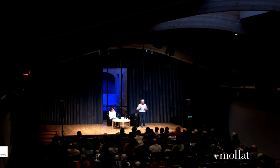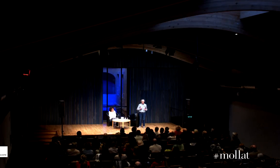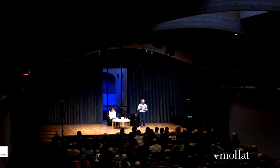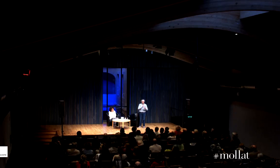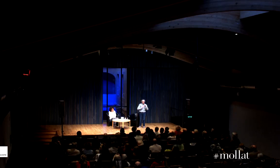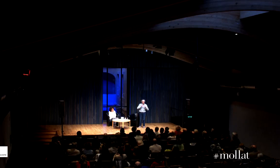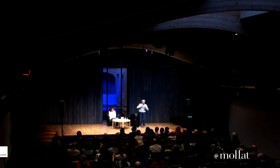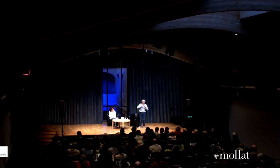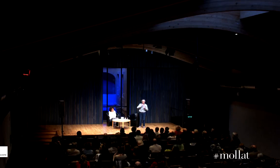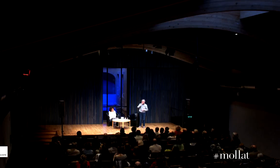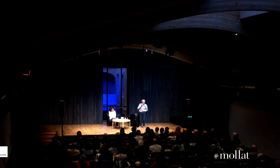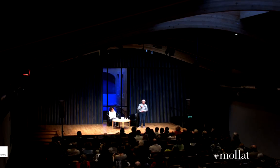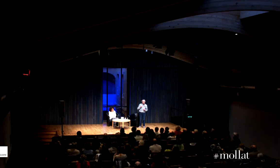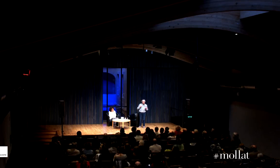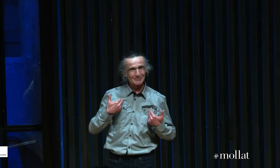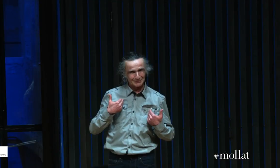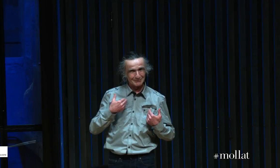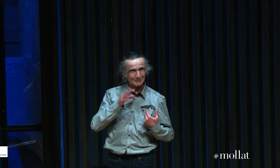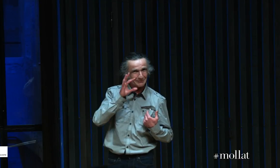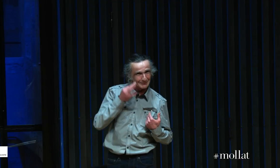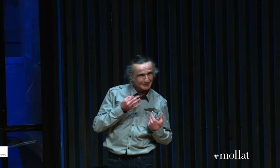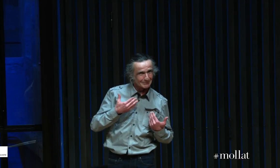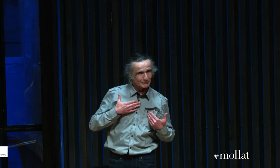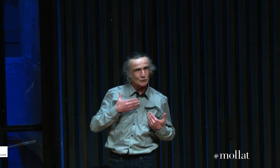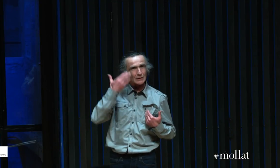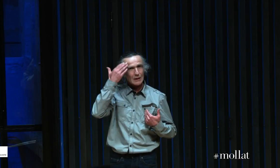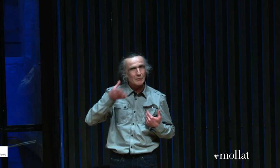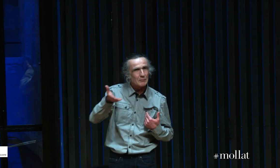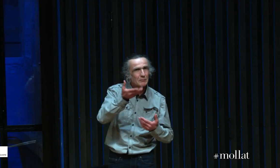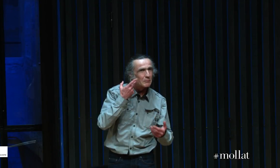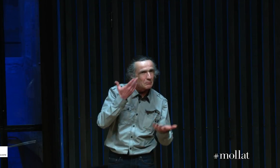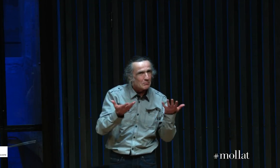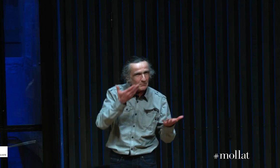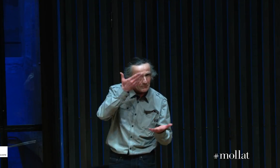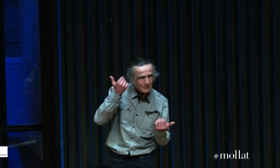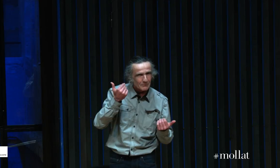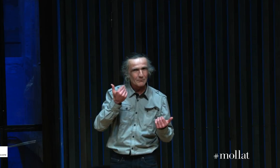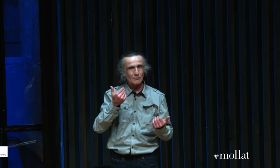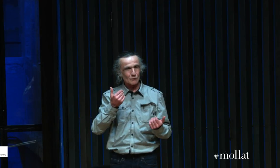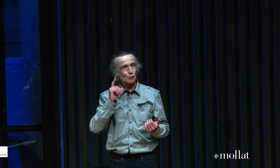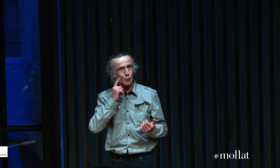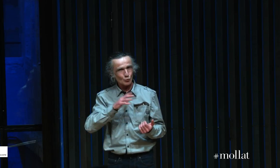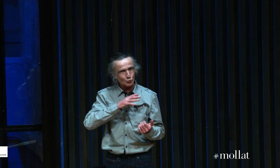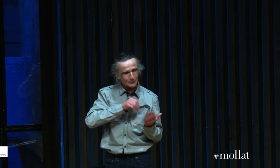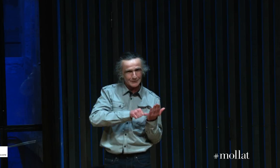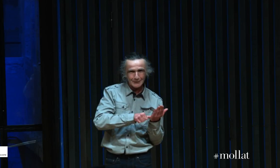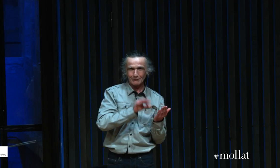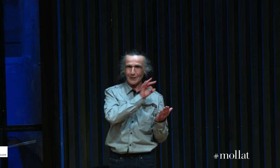beaucoup d'émotions. Vraiment, j'aimerais bien. Voilà, je me présente. Je suis Patrick Bellissen. Je ne sais pas